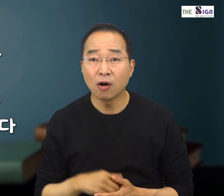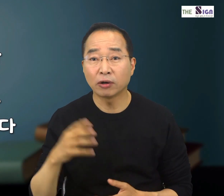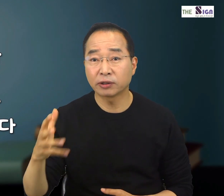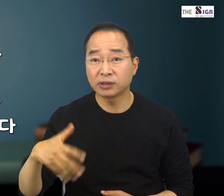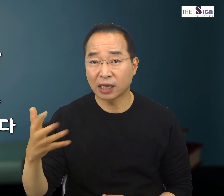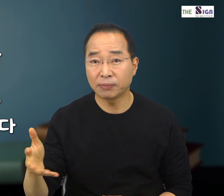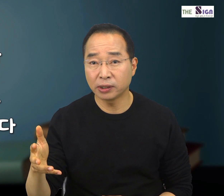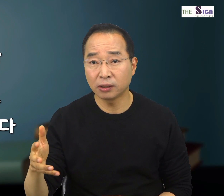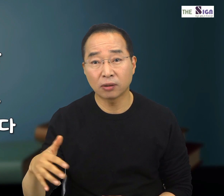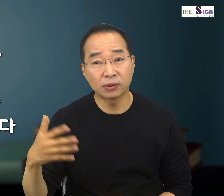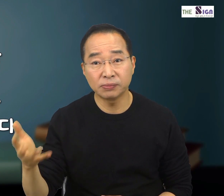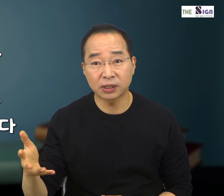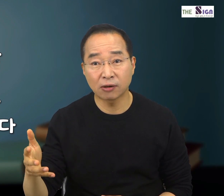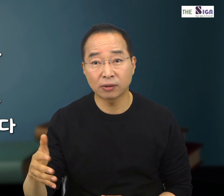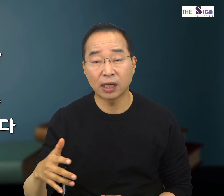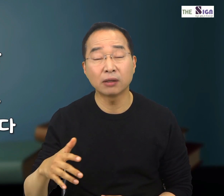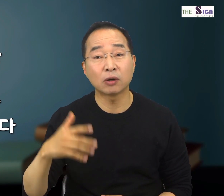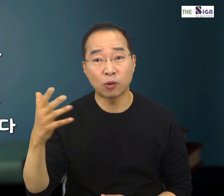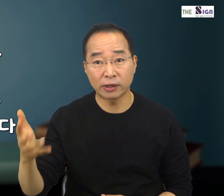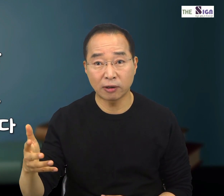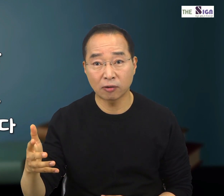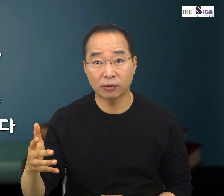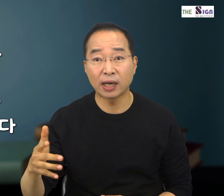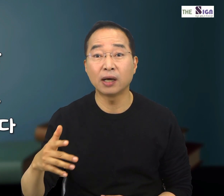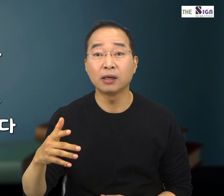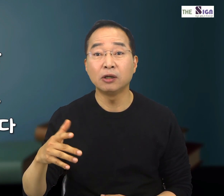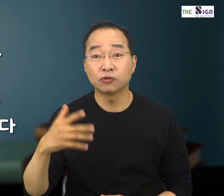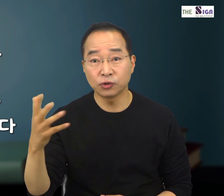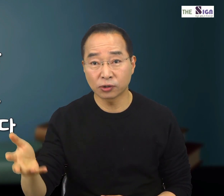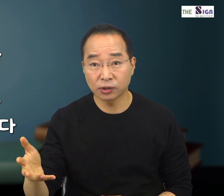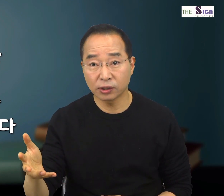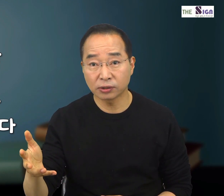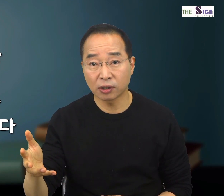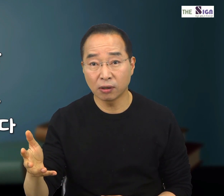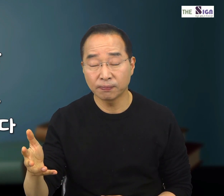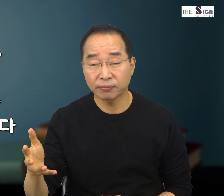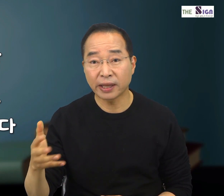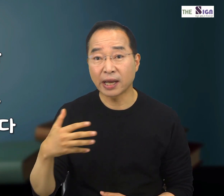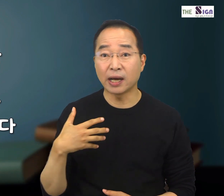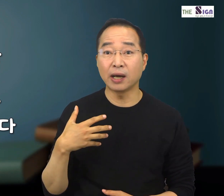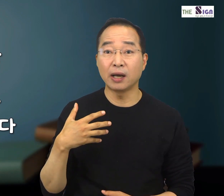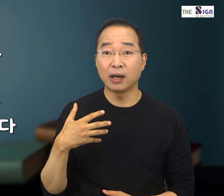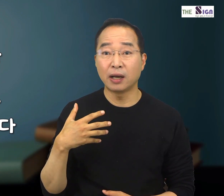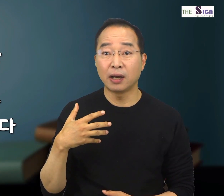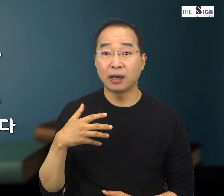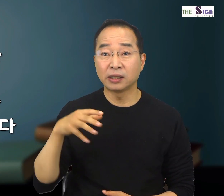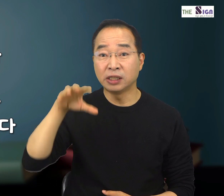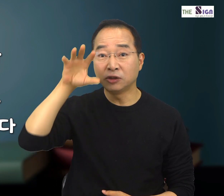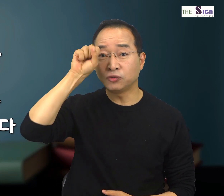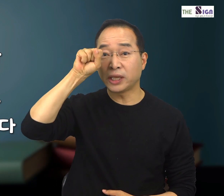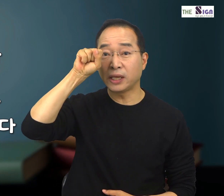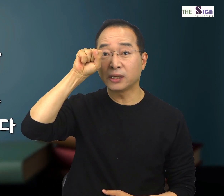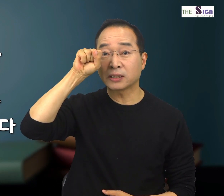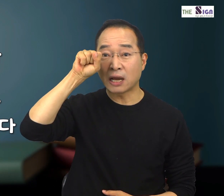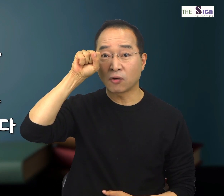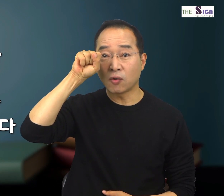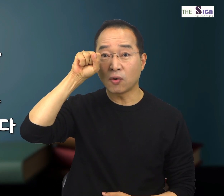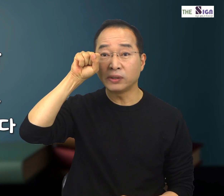어떤 장면이 너무 끔찍하거나 너무 화려하거나 충격적이어서 내가 그 눈에 담고